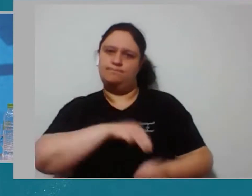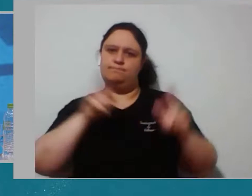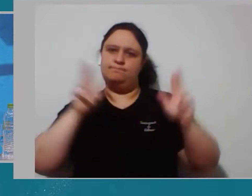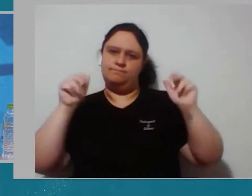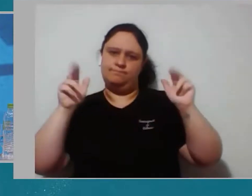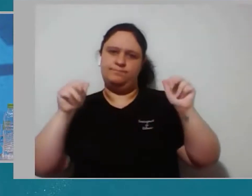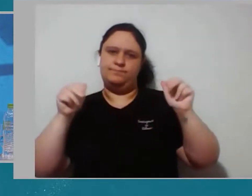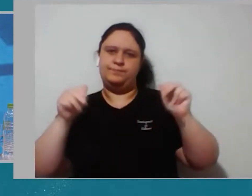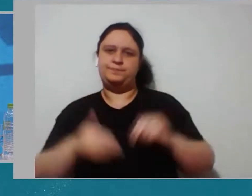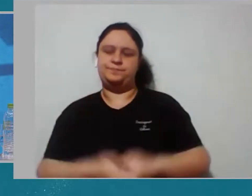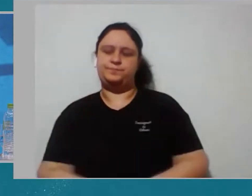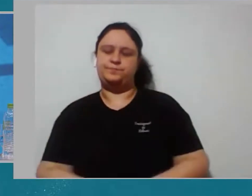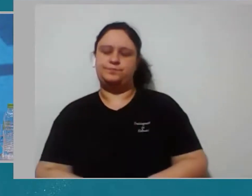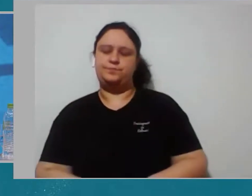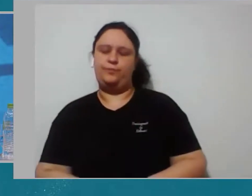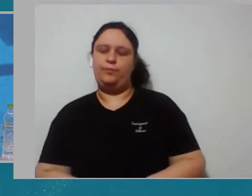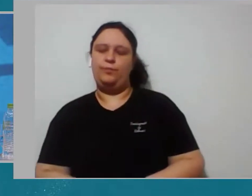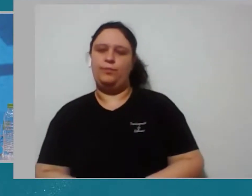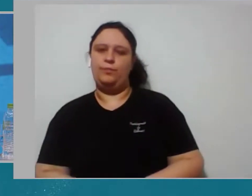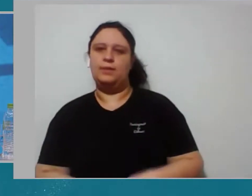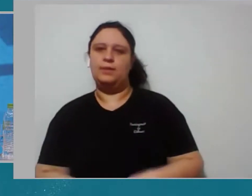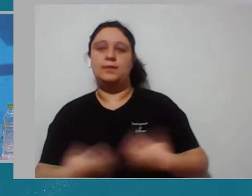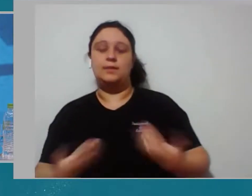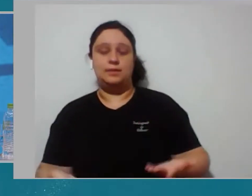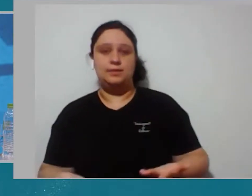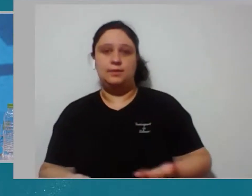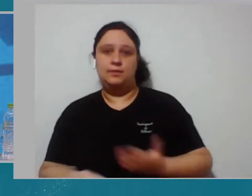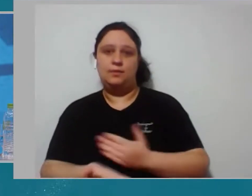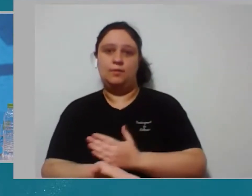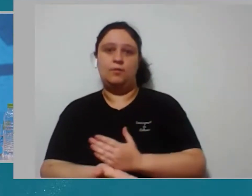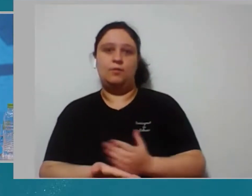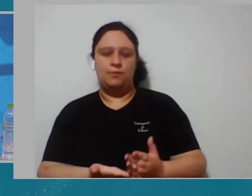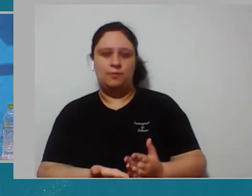aqui surge um